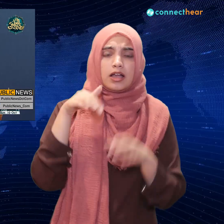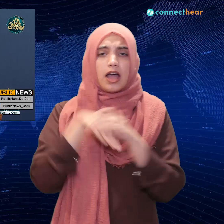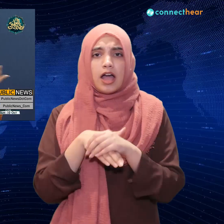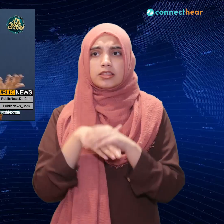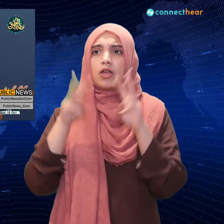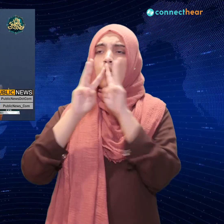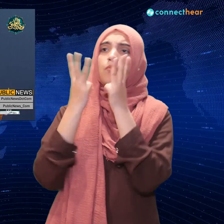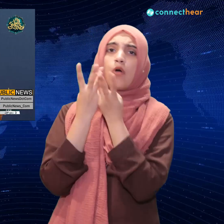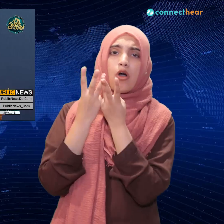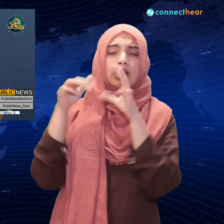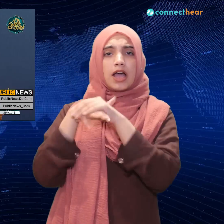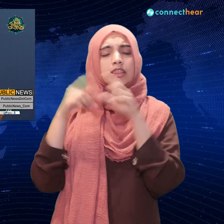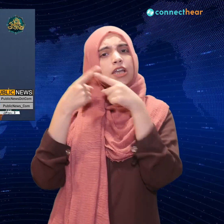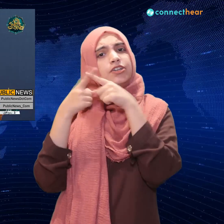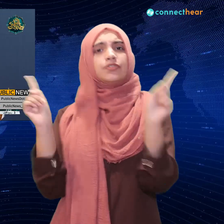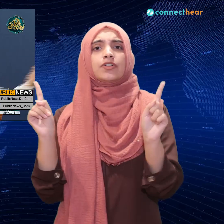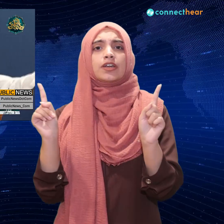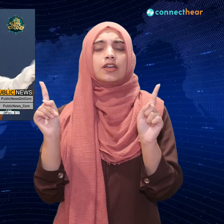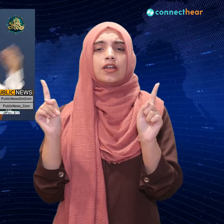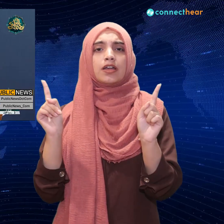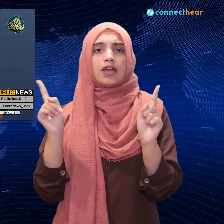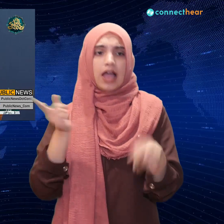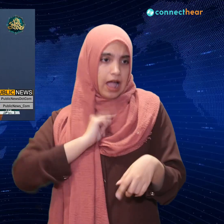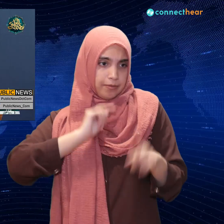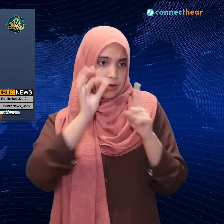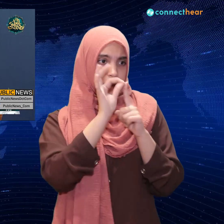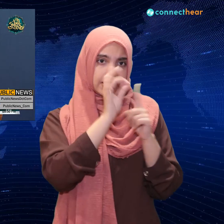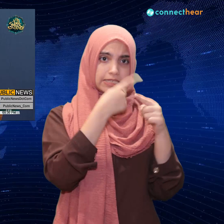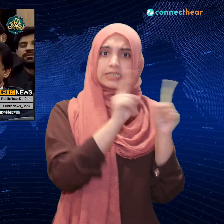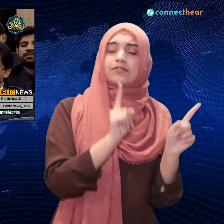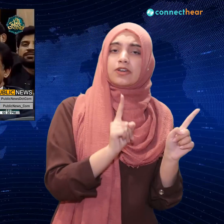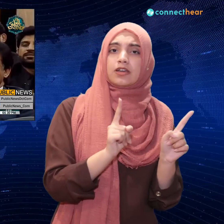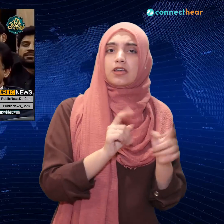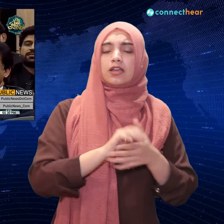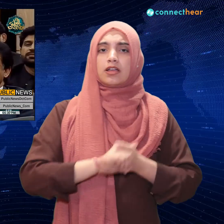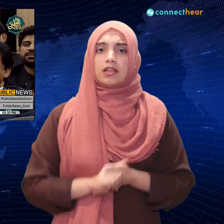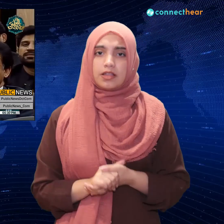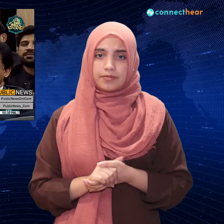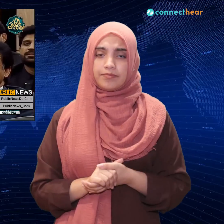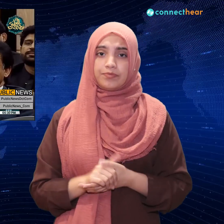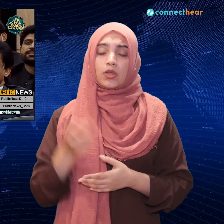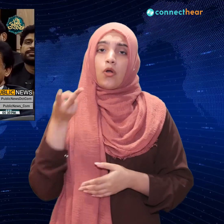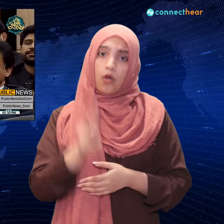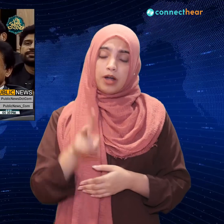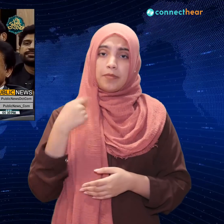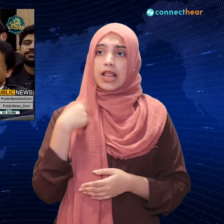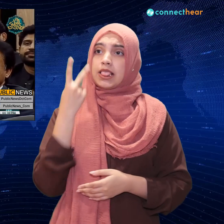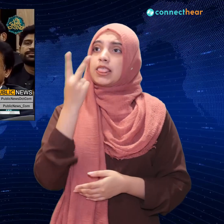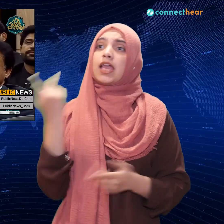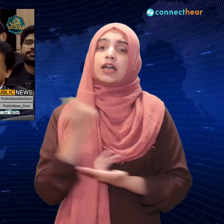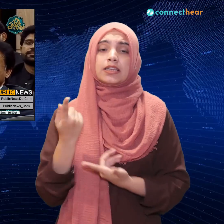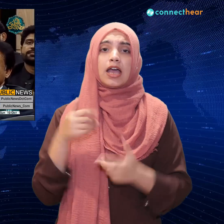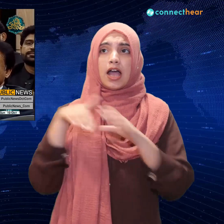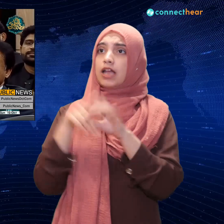وہ بالکل ایک مختلف ماحول تھا جو ہمارے جدھر سے میں بڑا ہوا تھا زبان پاک میں، اور جو وہی